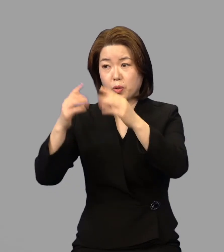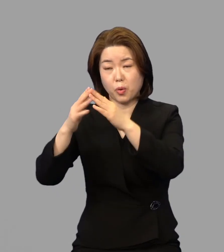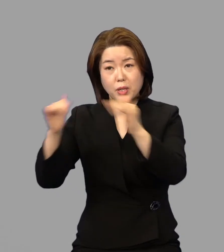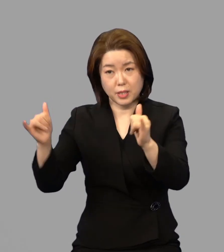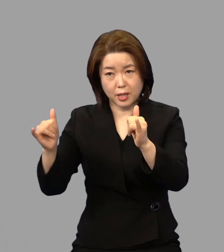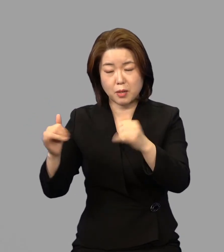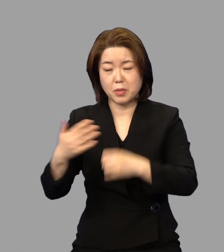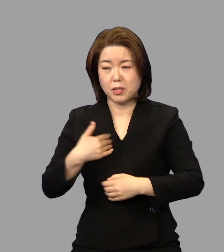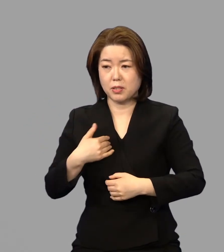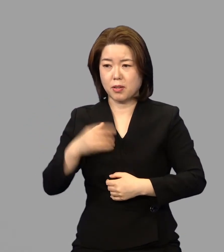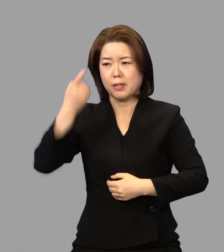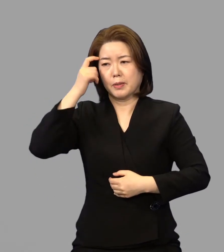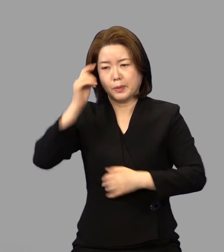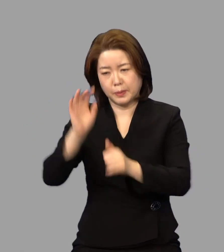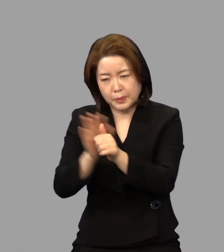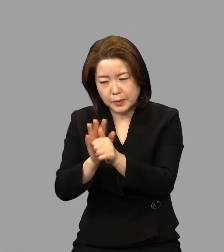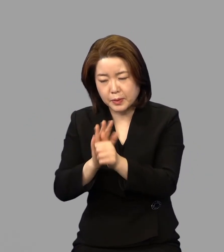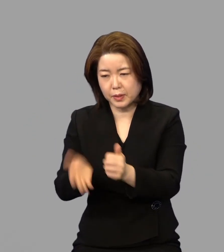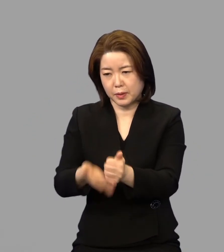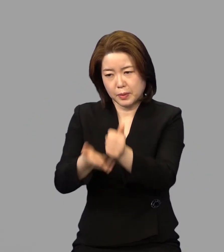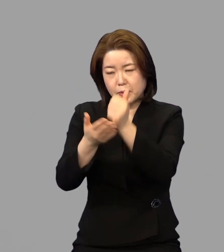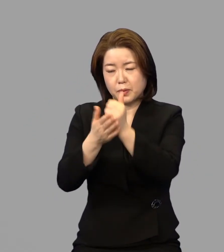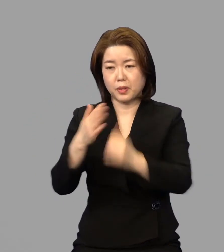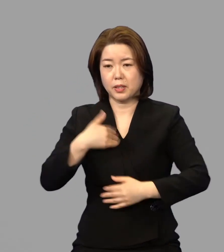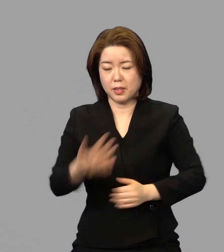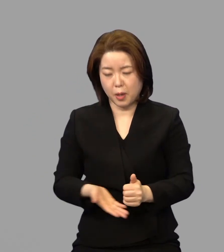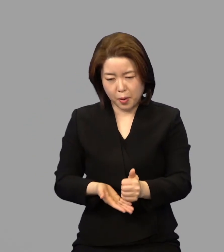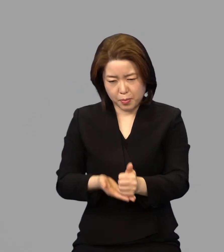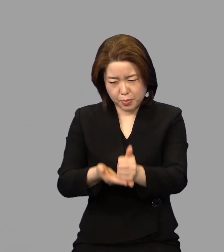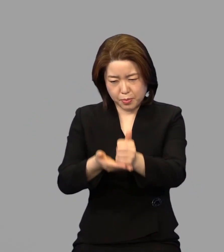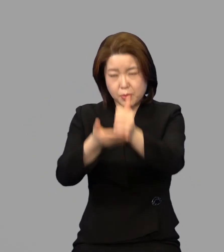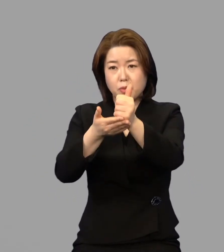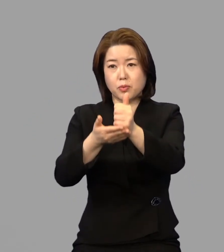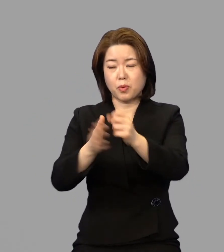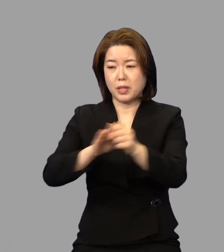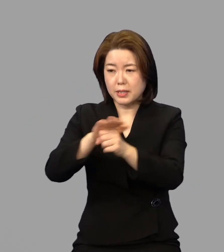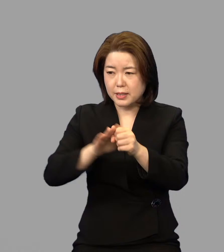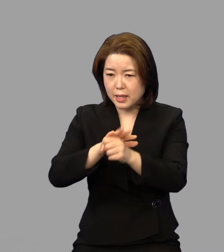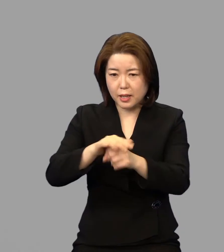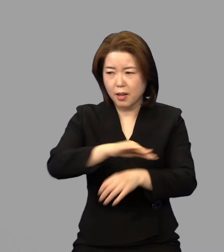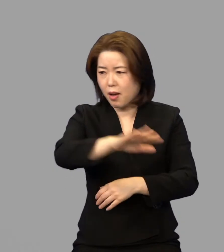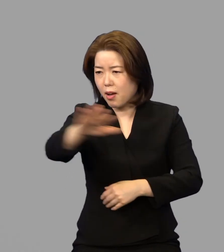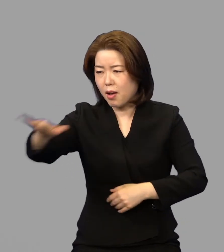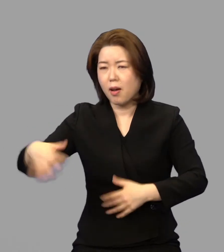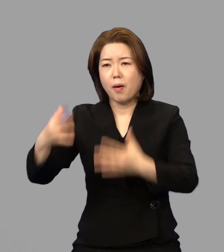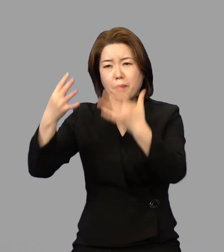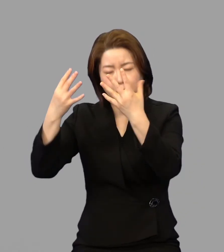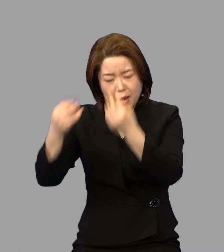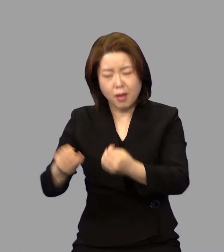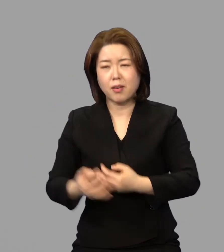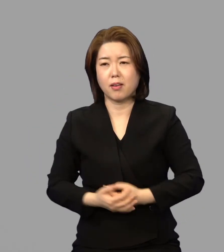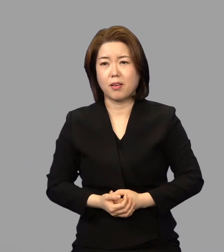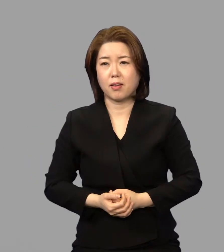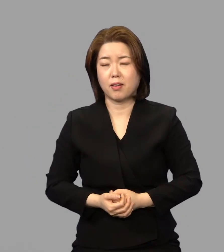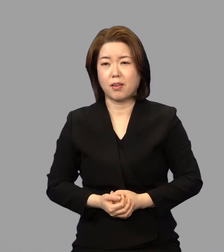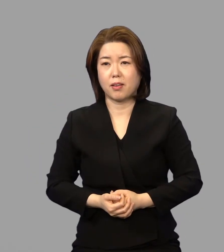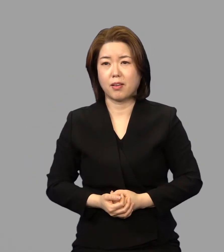생각해주고 격려해주고 저를 섬겨주고 사랑해주는 분들이 많았어요.